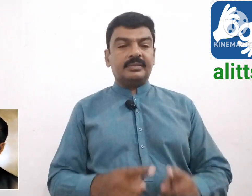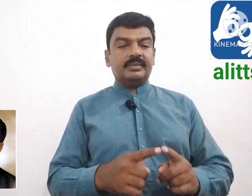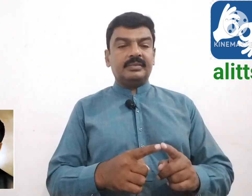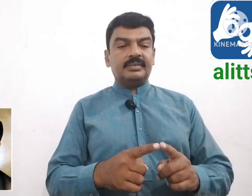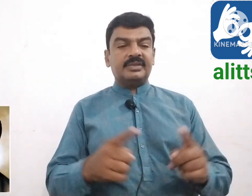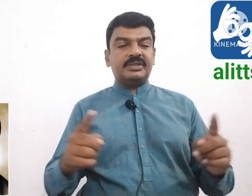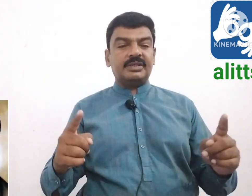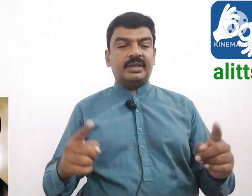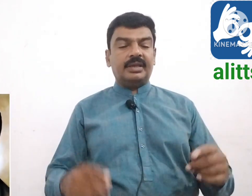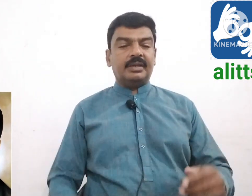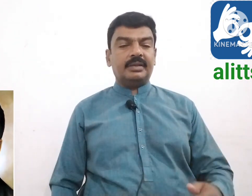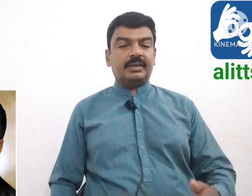से